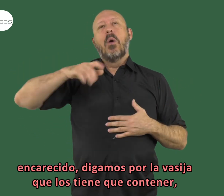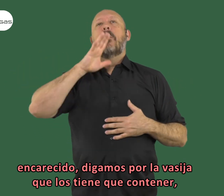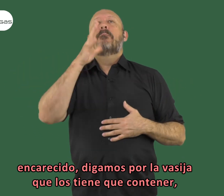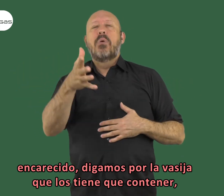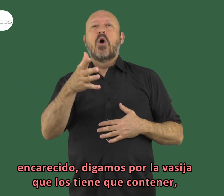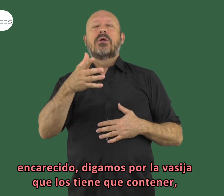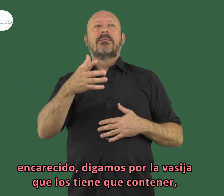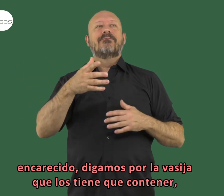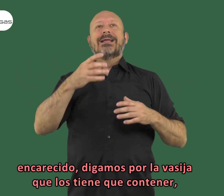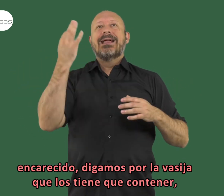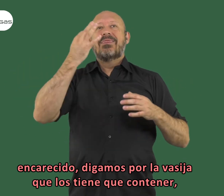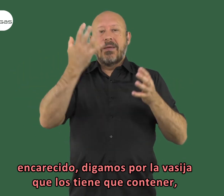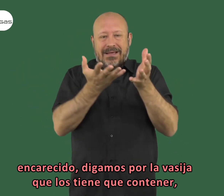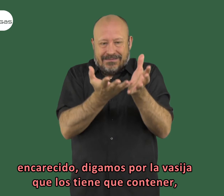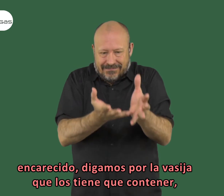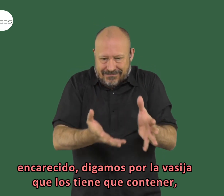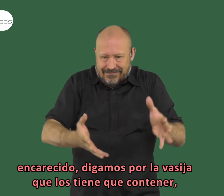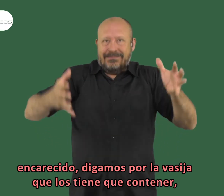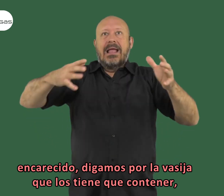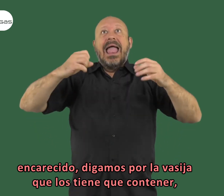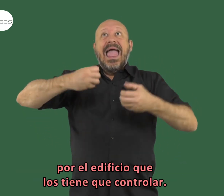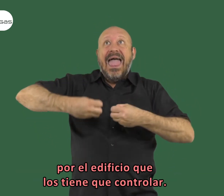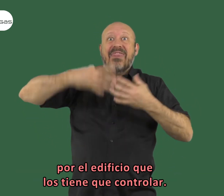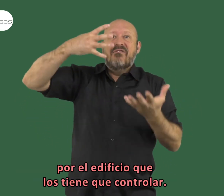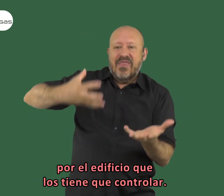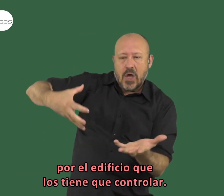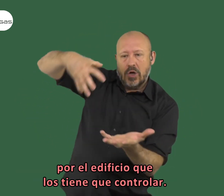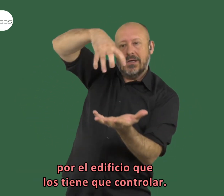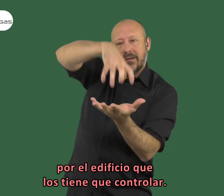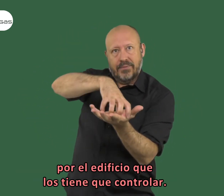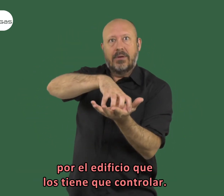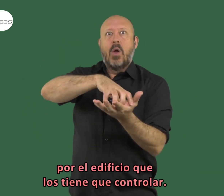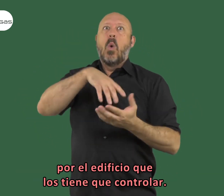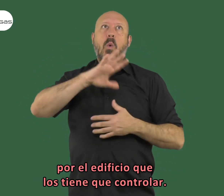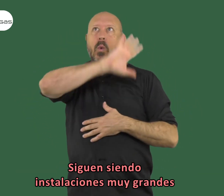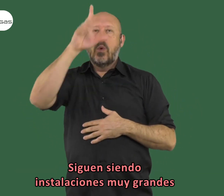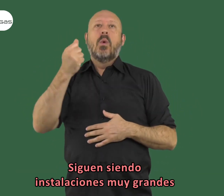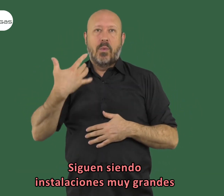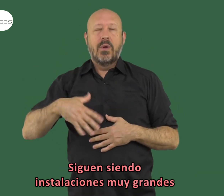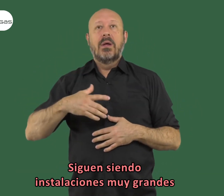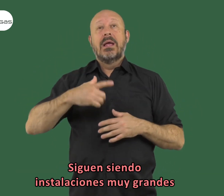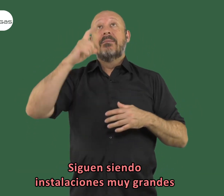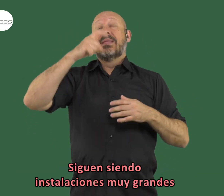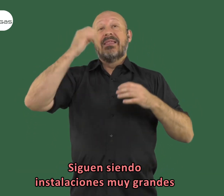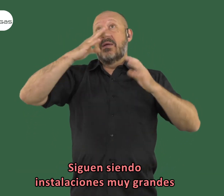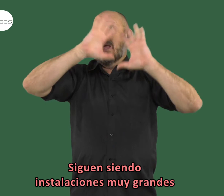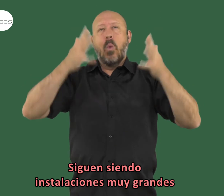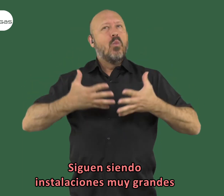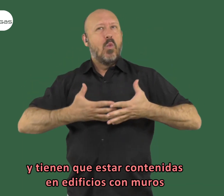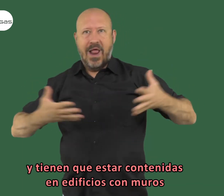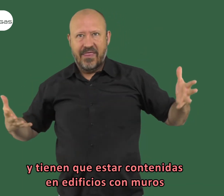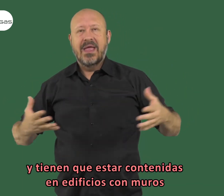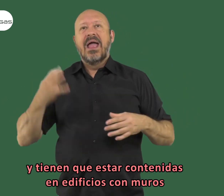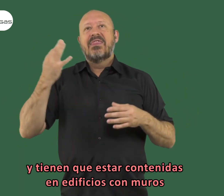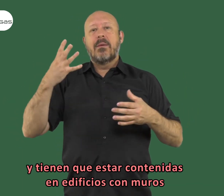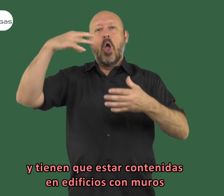notablemente encarecido, digamos, por la vasija que los tiene que contener, por el edificio que los tiene que contener. Siguen siendo instalaciones muy